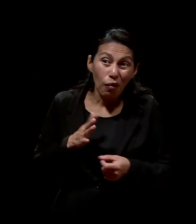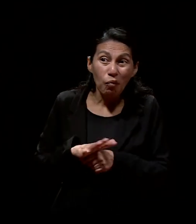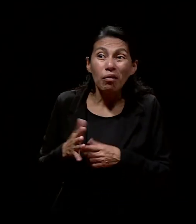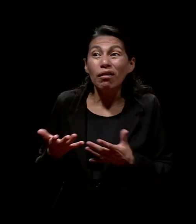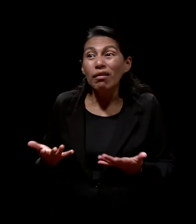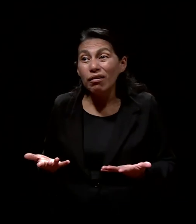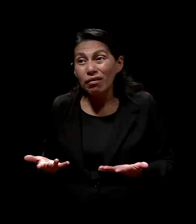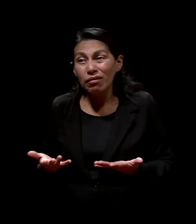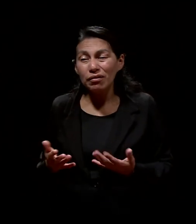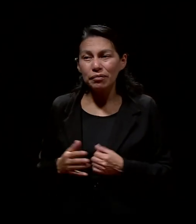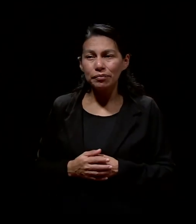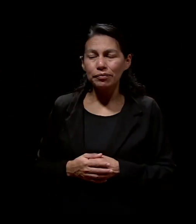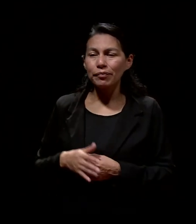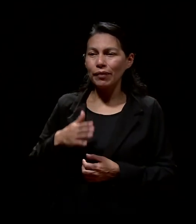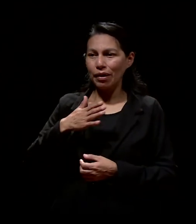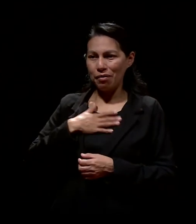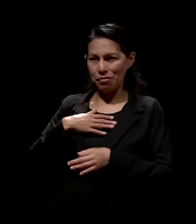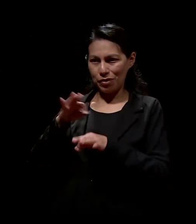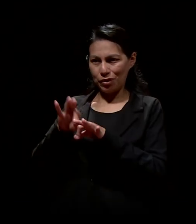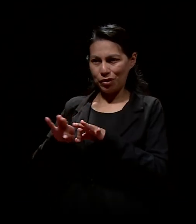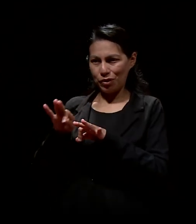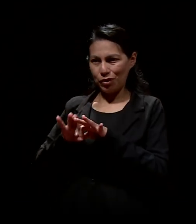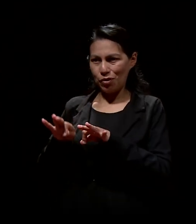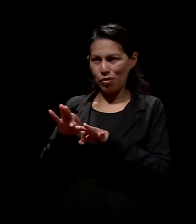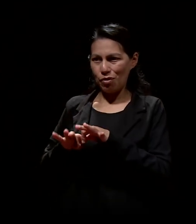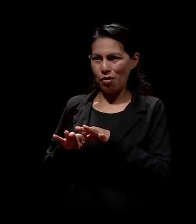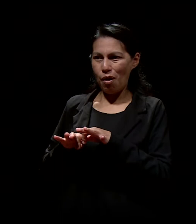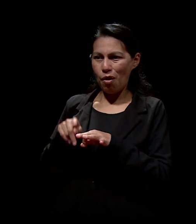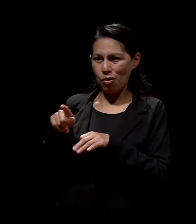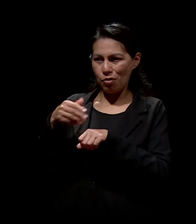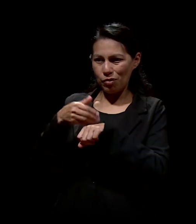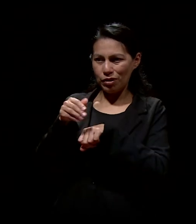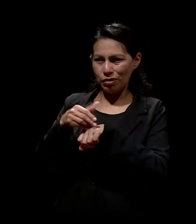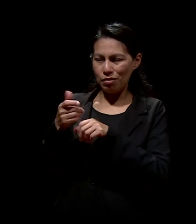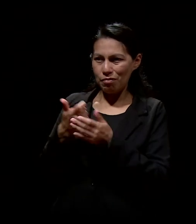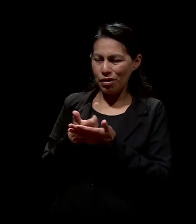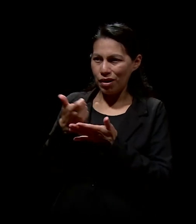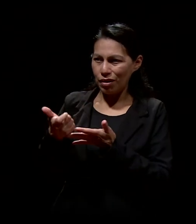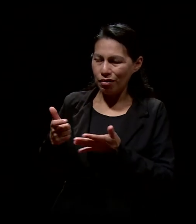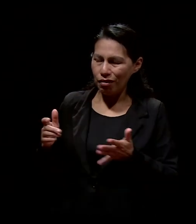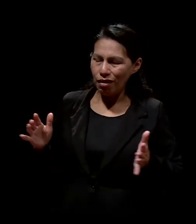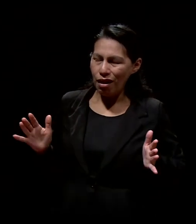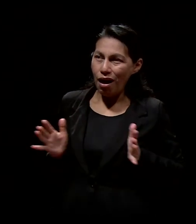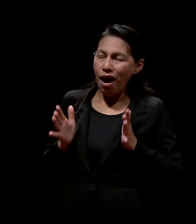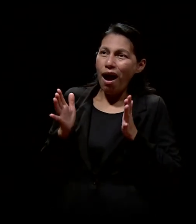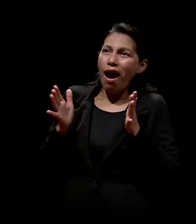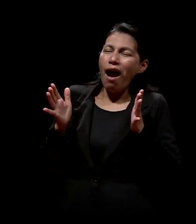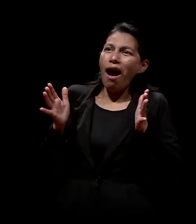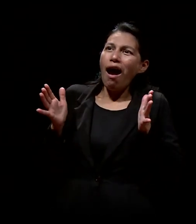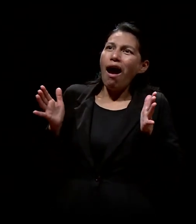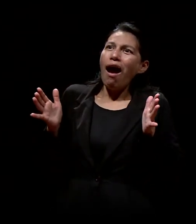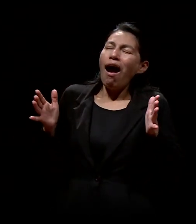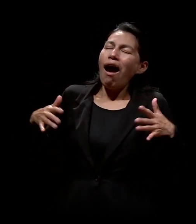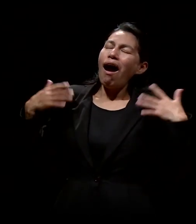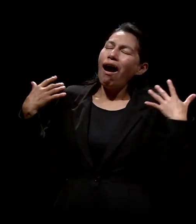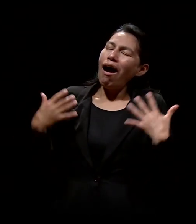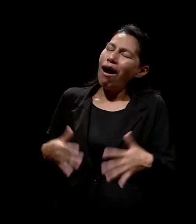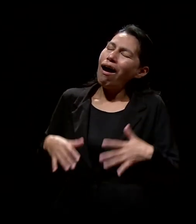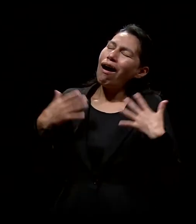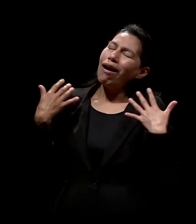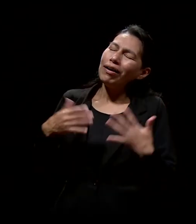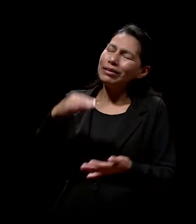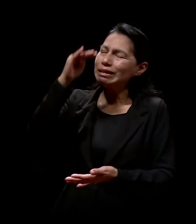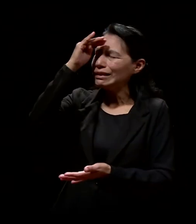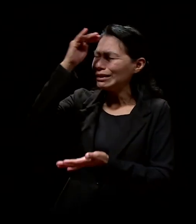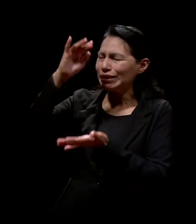digo, ¿qué otra noticia? Y me dice, mi tío te va a pagar tu matrícula. Y yo no lo podía creer. Yo